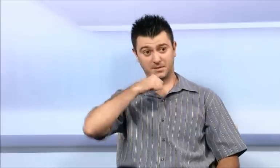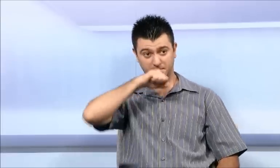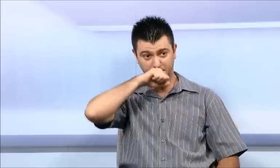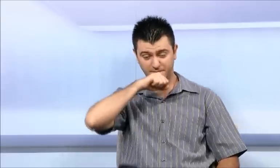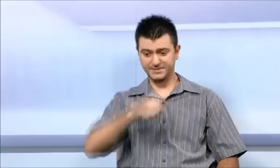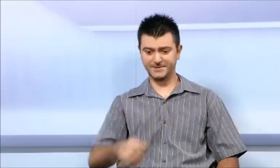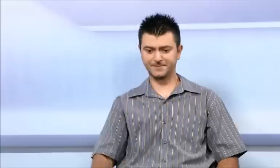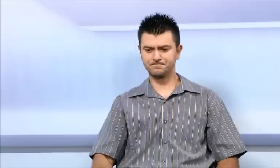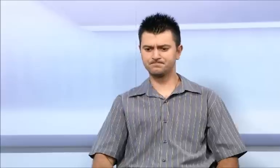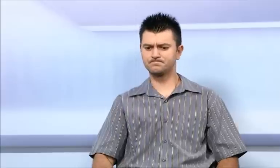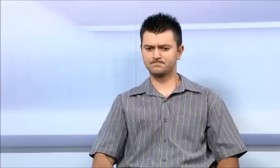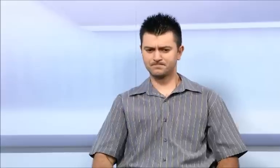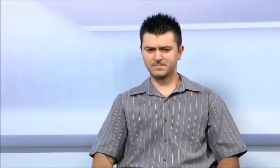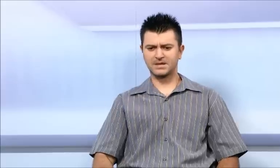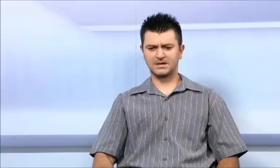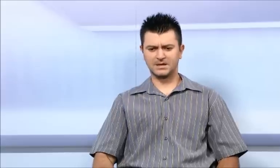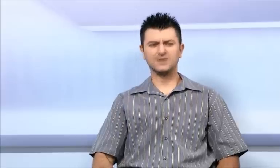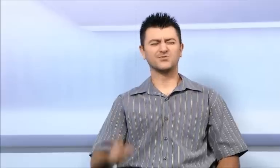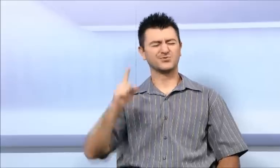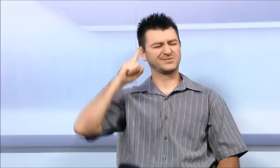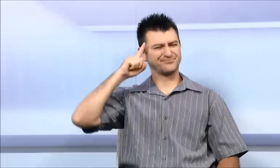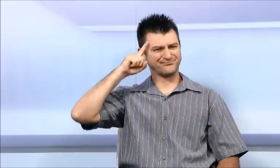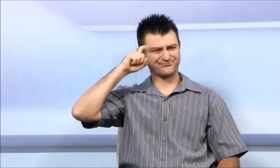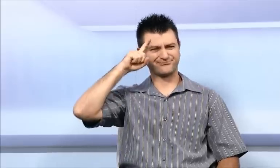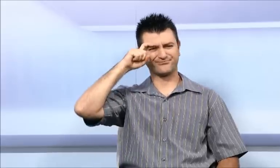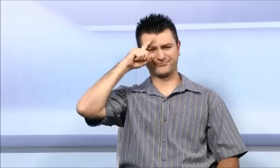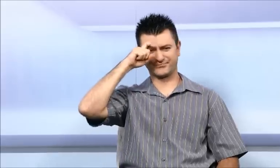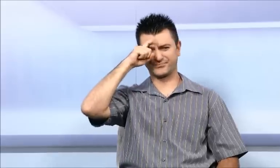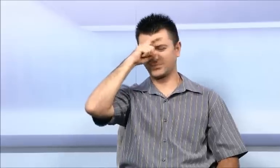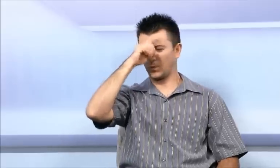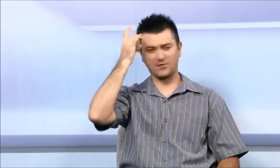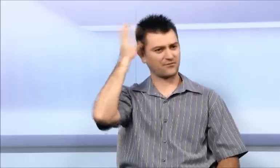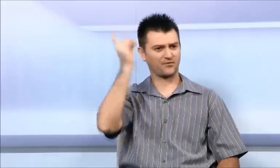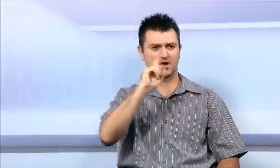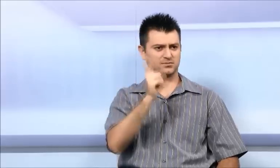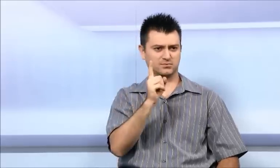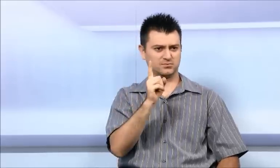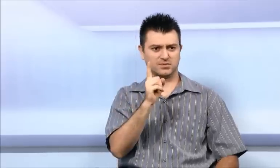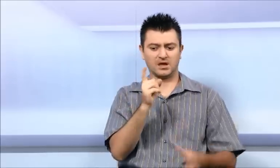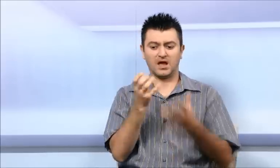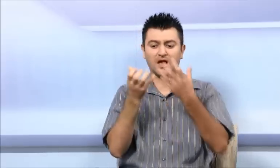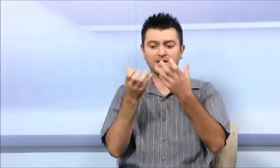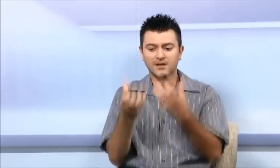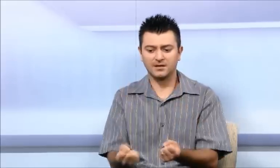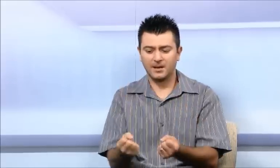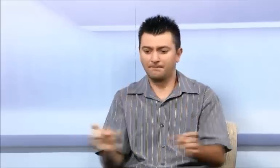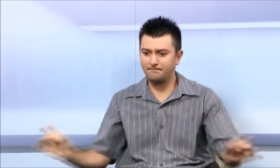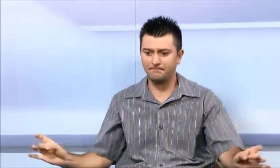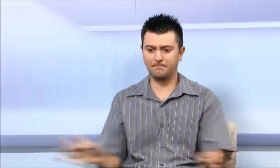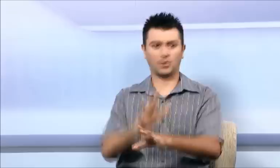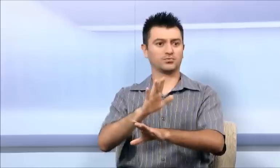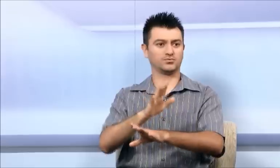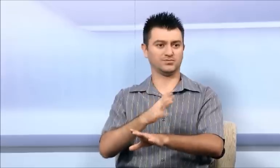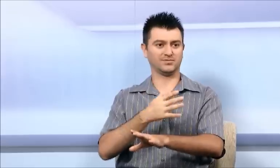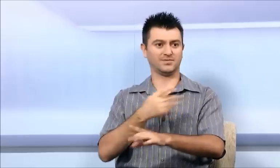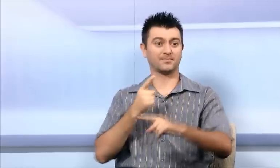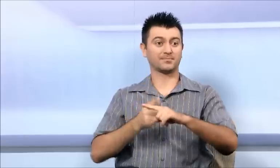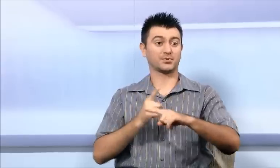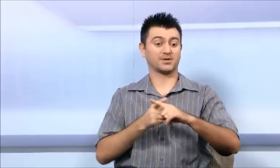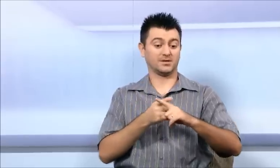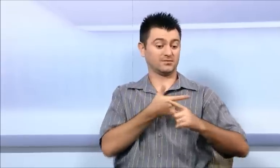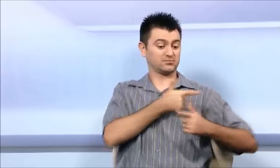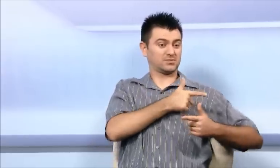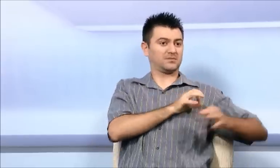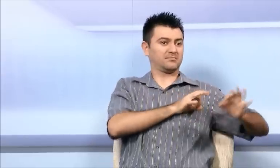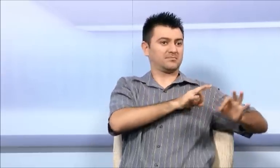Então, no meu caso, a minha mãe, foi muito difícil para ela poder aceitar, não foi fácil. Não é